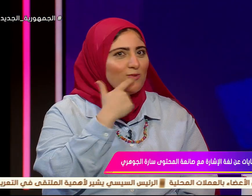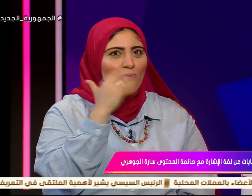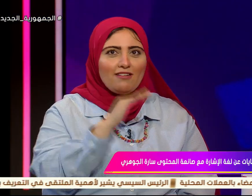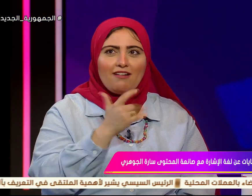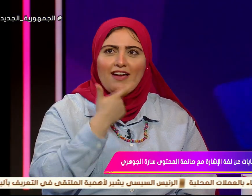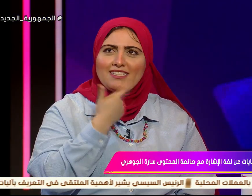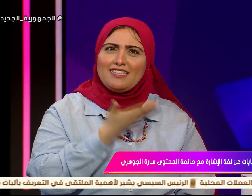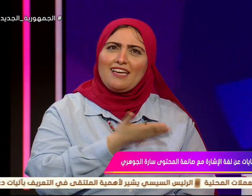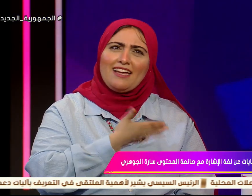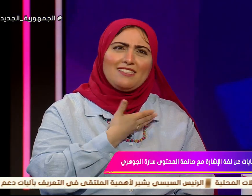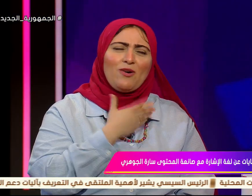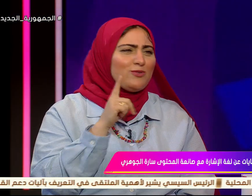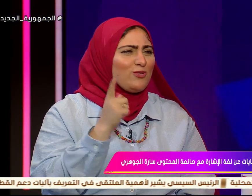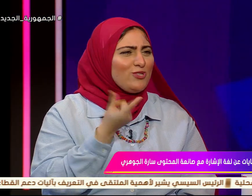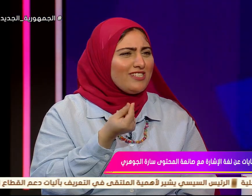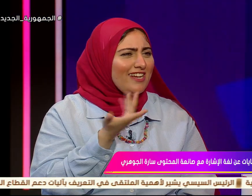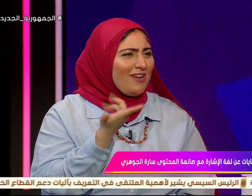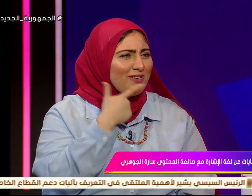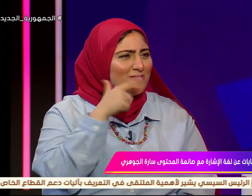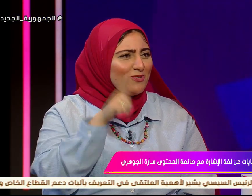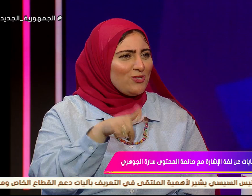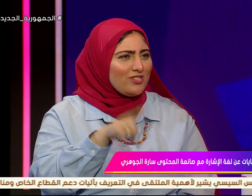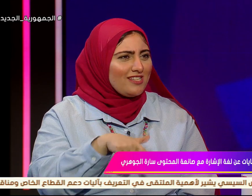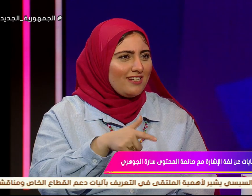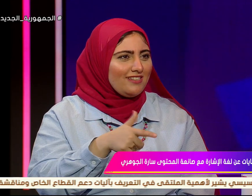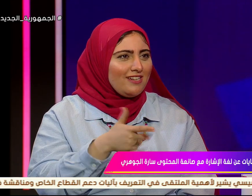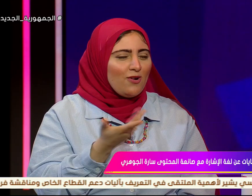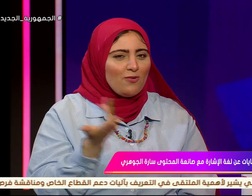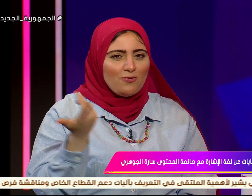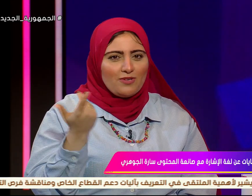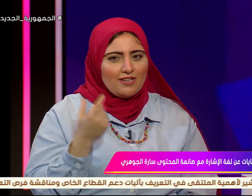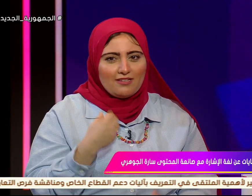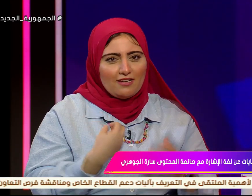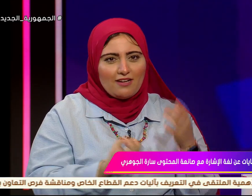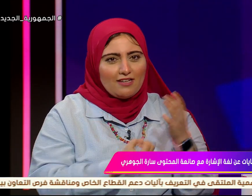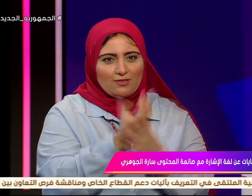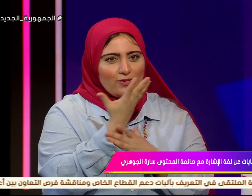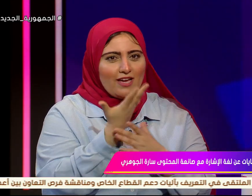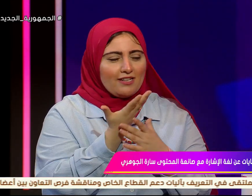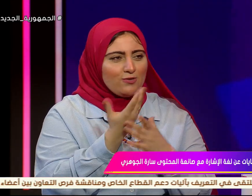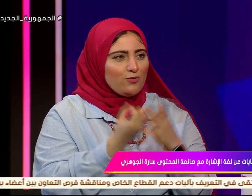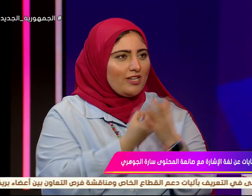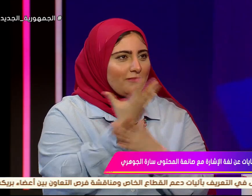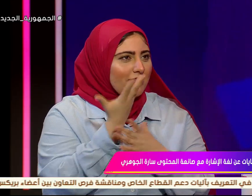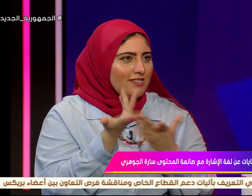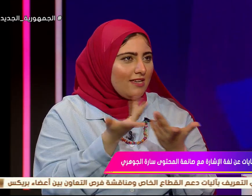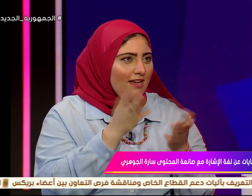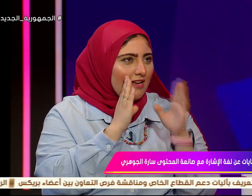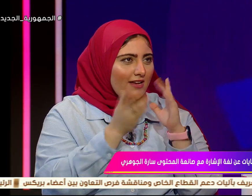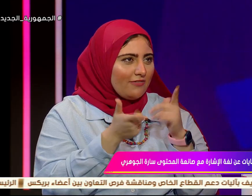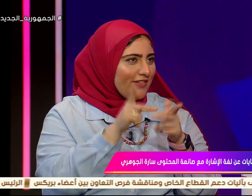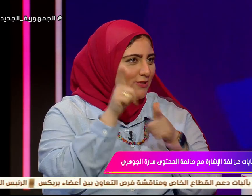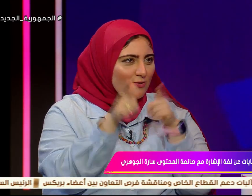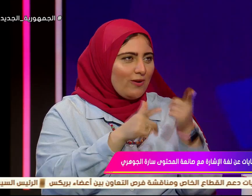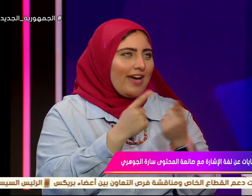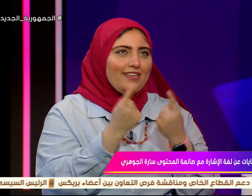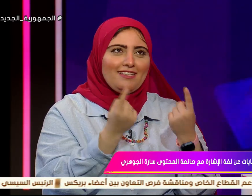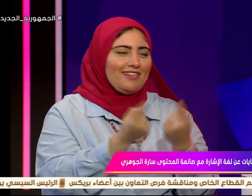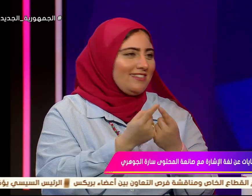صغيره عندي كان عندي 15 سنه ولا 16 سنه وطلعت على سوشيال ميديا فيديوو عادي جدا